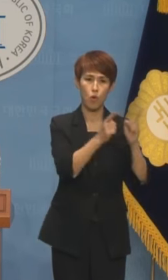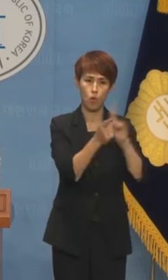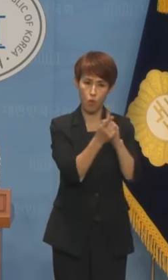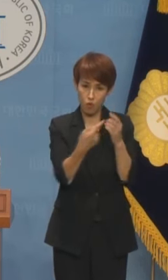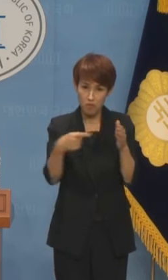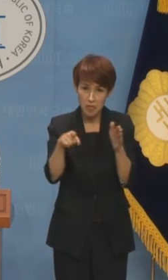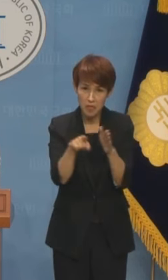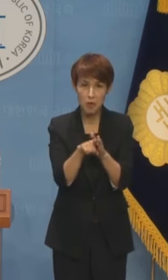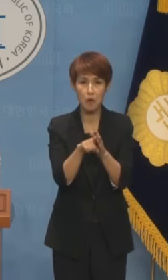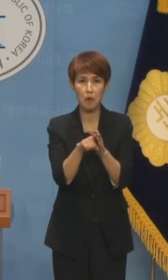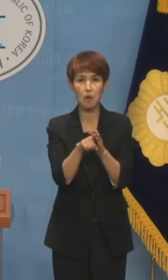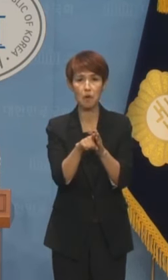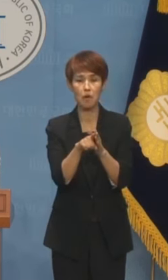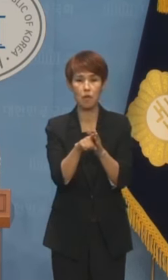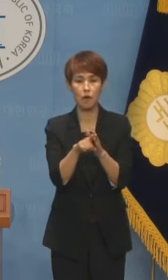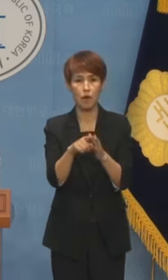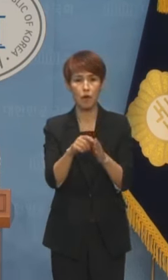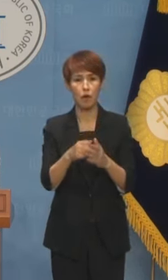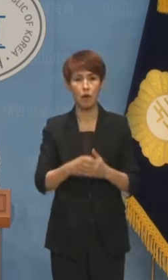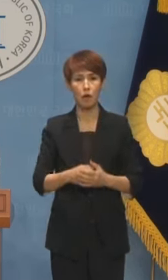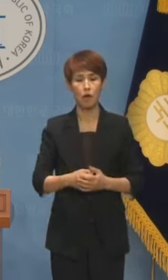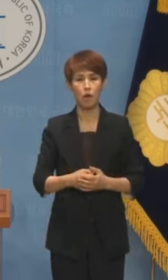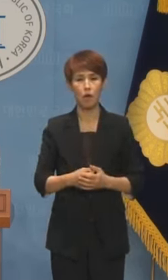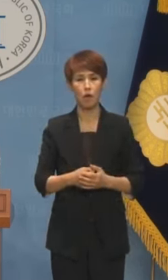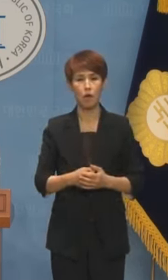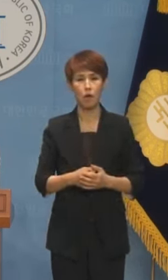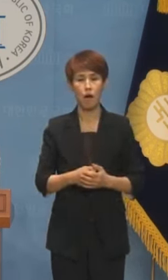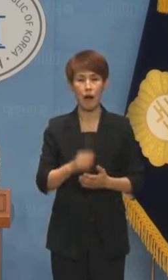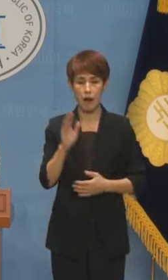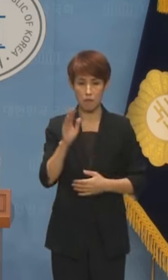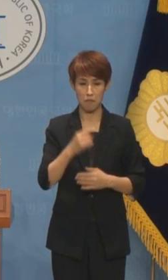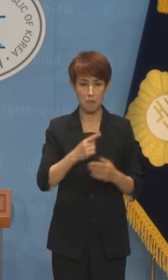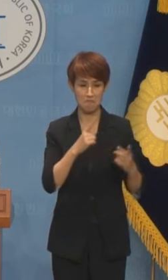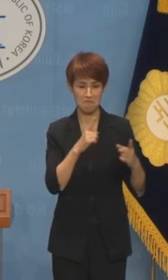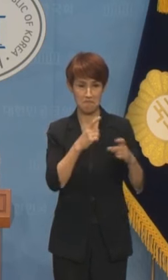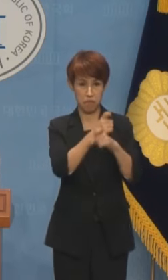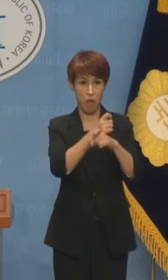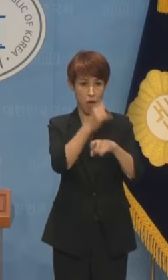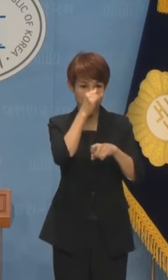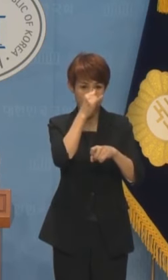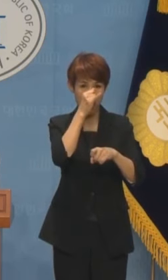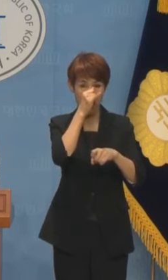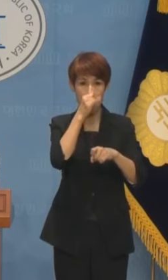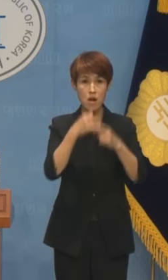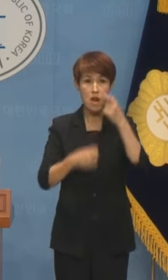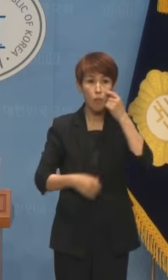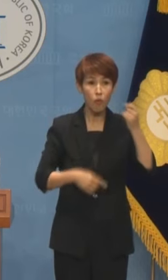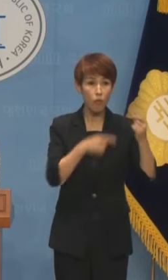따라 적대국에나 할 법한 기업 강탈에 나선 일본에 상응하는 조치를